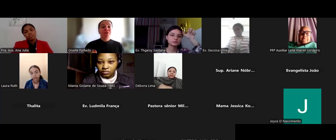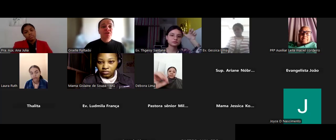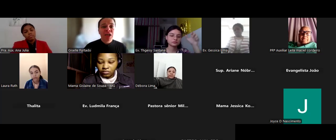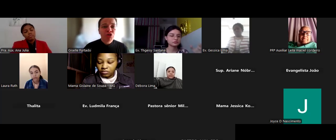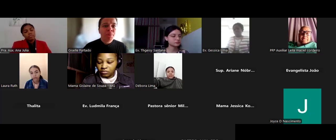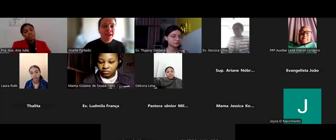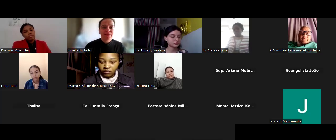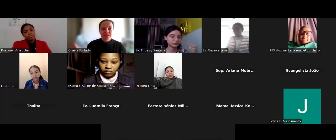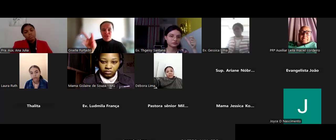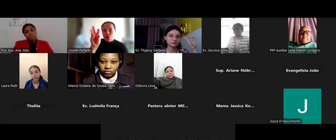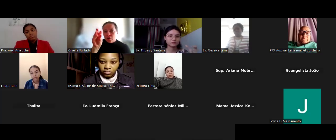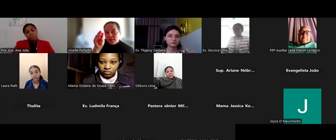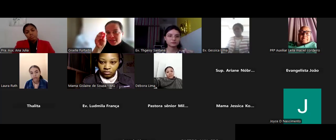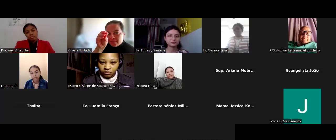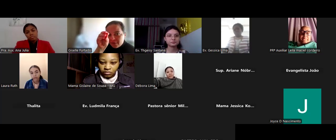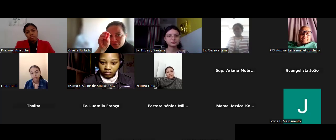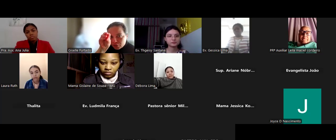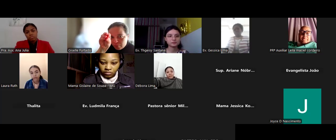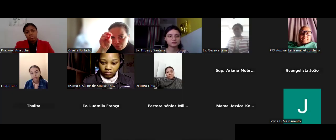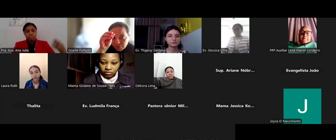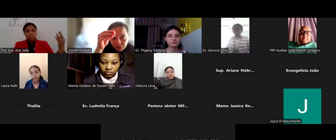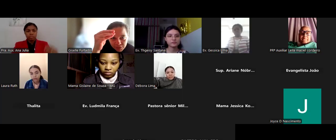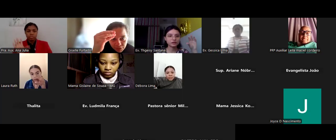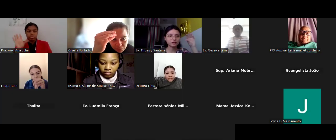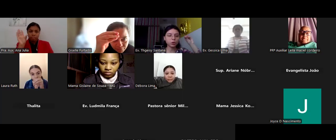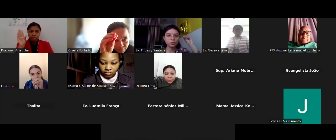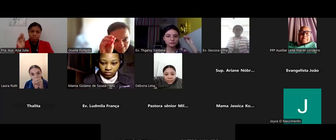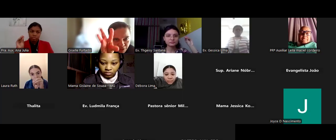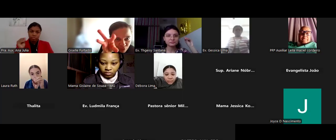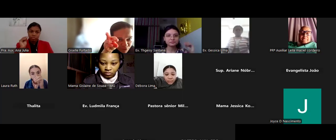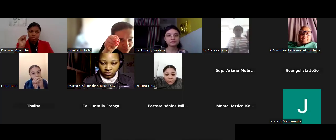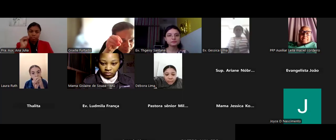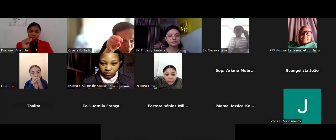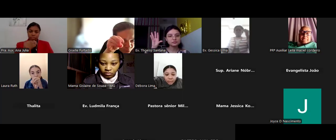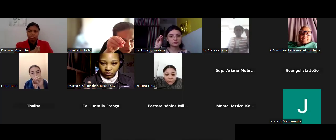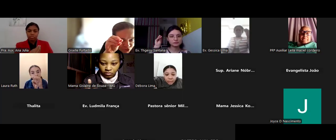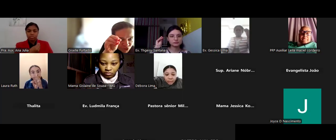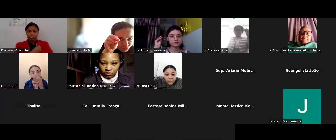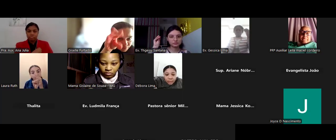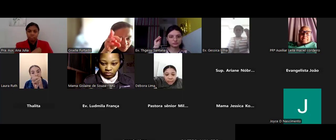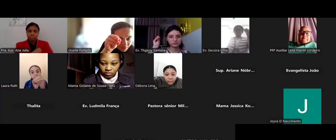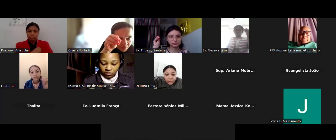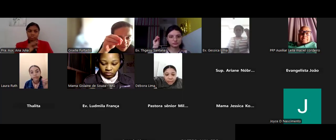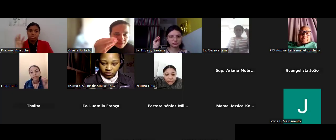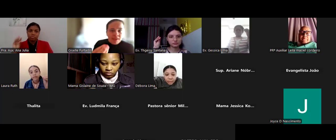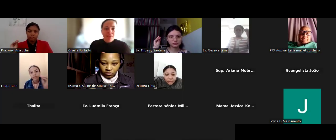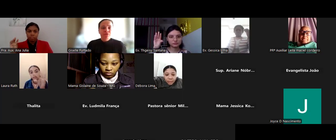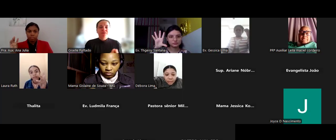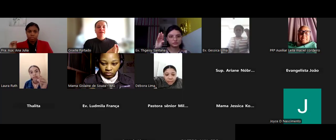que o sinal de pecado é assim, ó. Você vai fechar sua mãozinha assim, né? Como se fosse pegar um punhadinho, né? E você vai